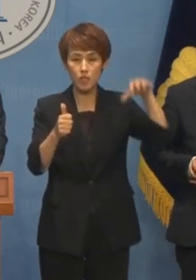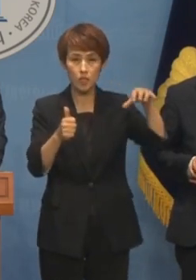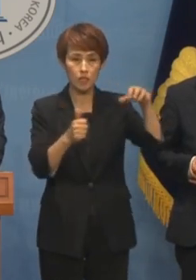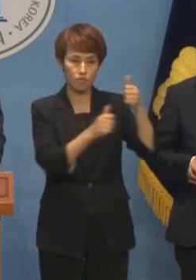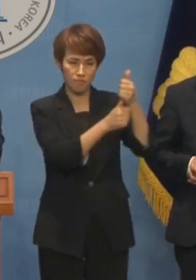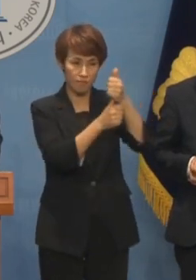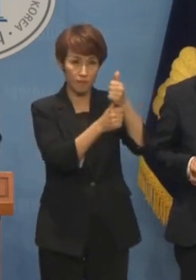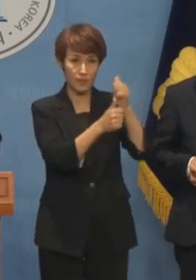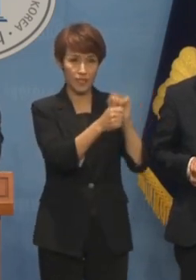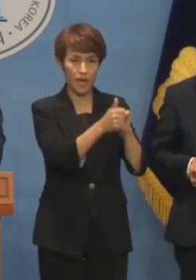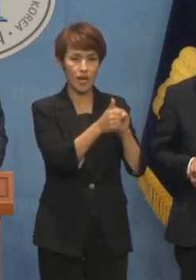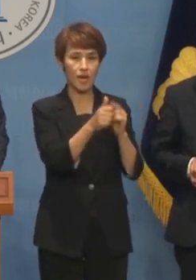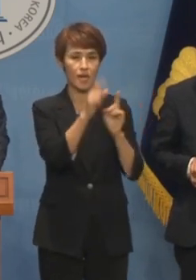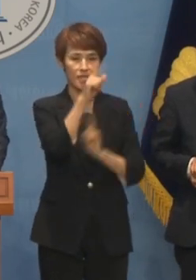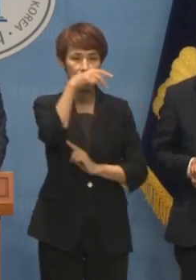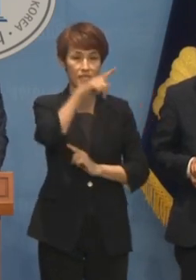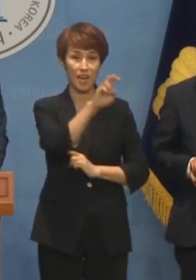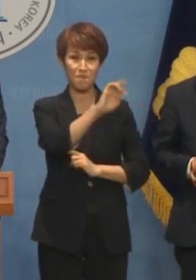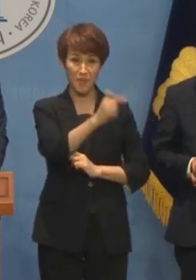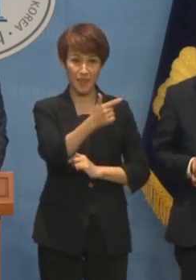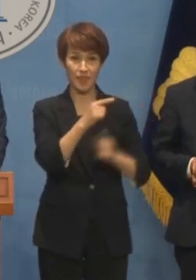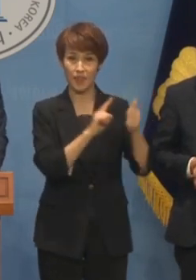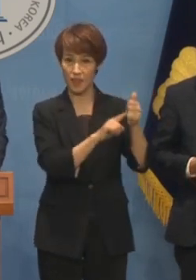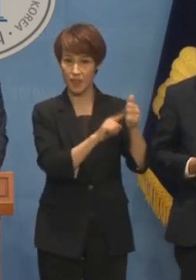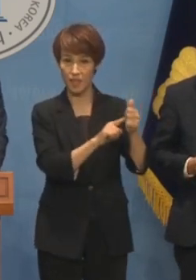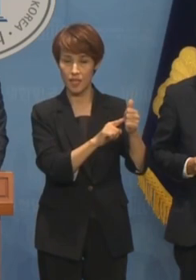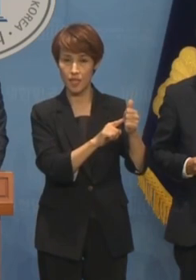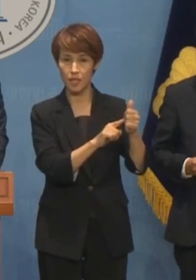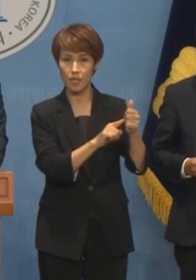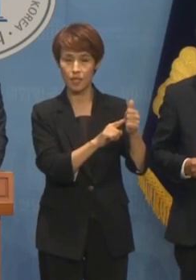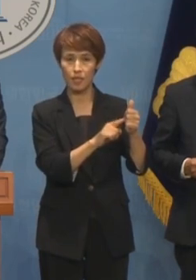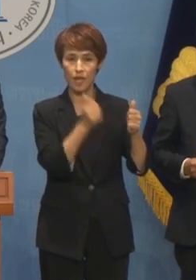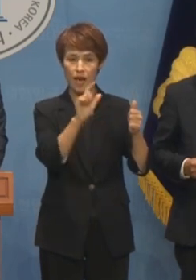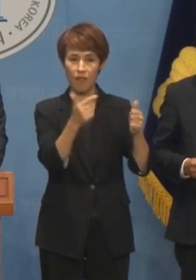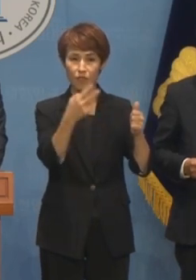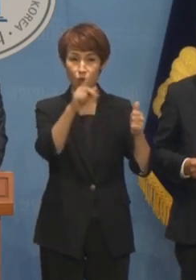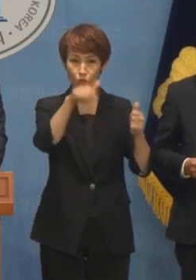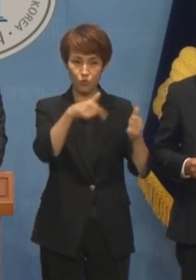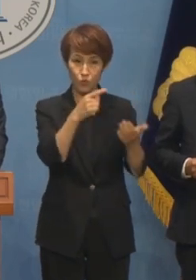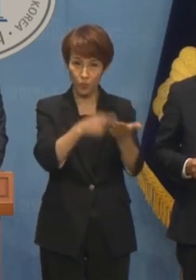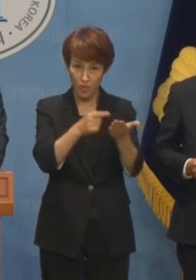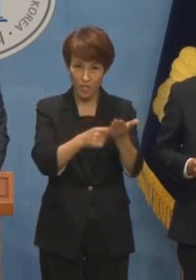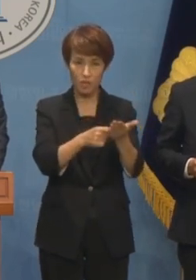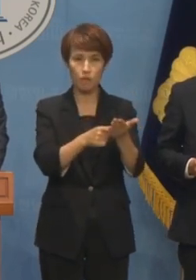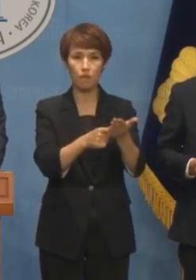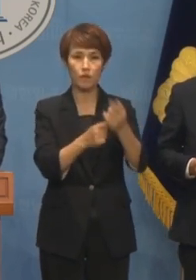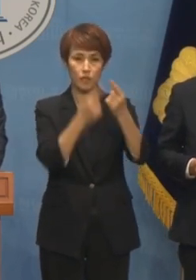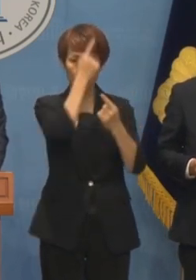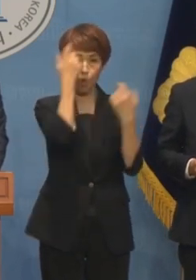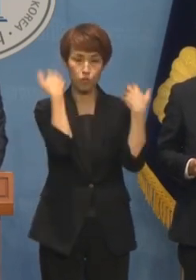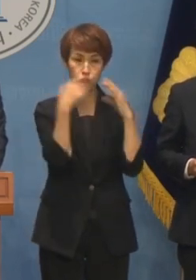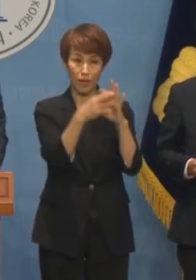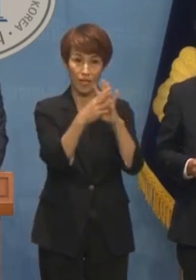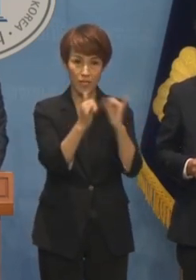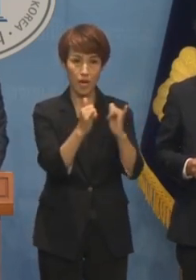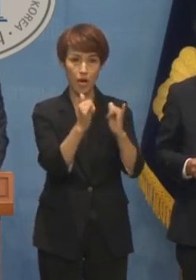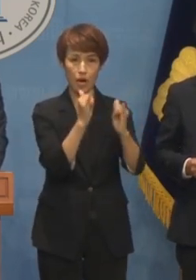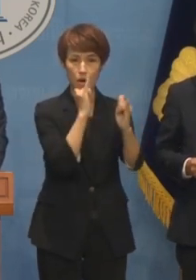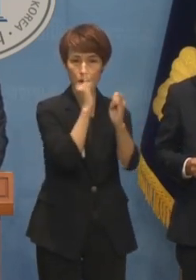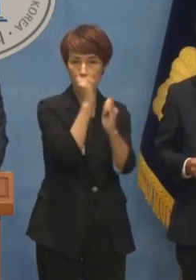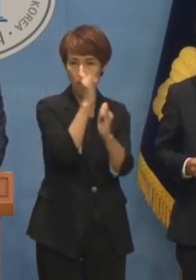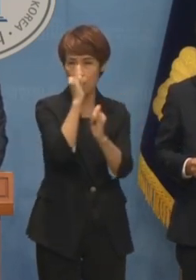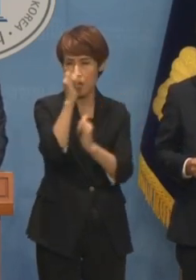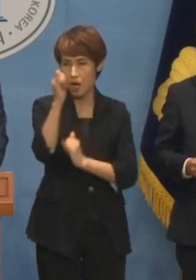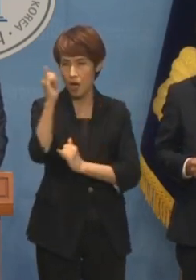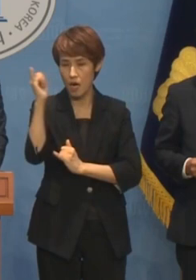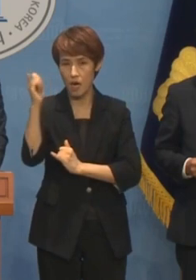경호처장, 이상민 행전안전부 장관, 한덕수 총리 등 정부 관계자와 최소